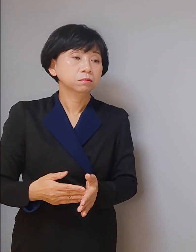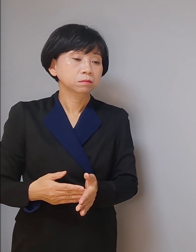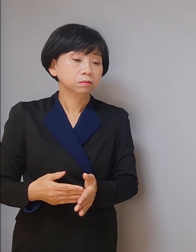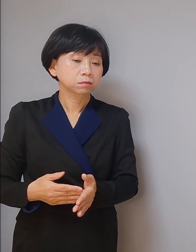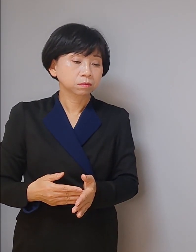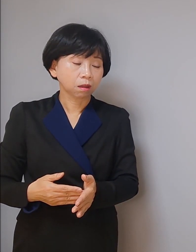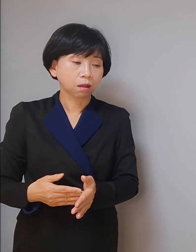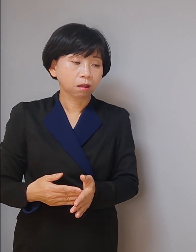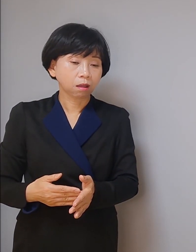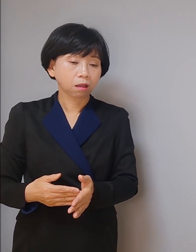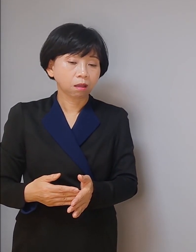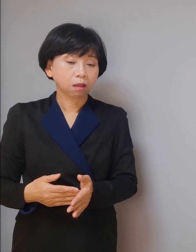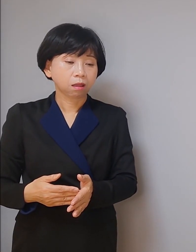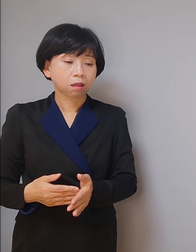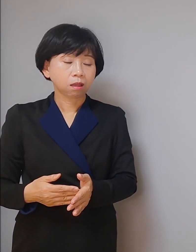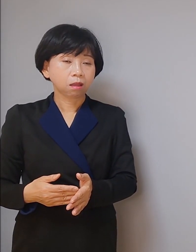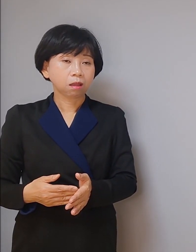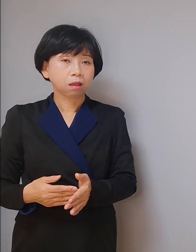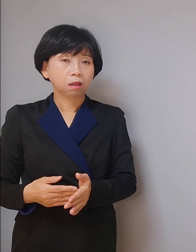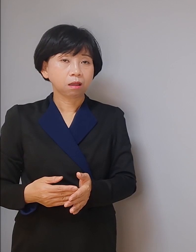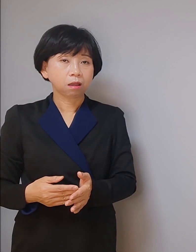지냈던 그 여인과